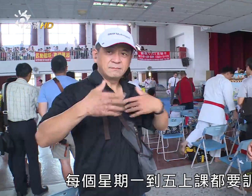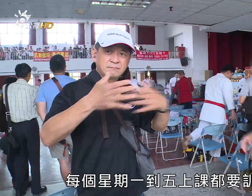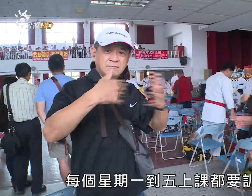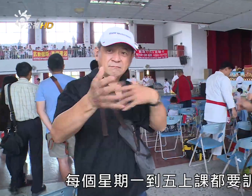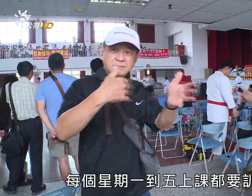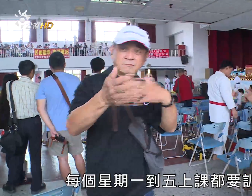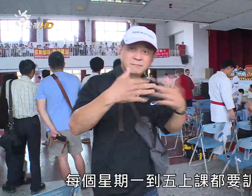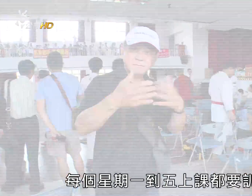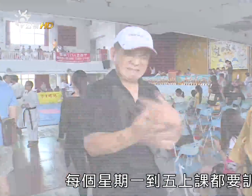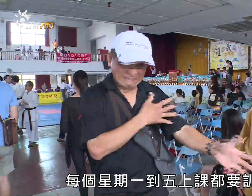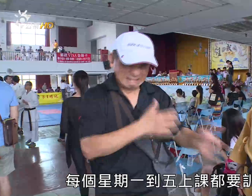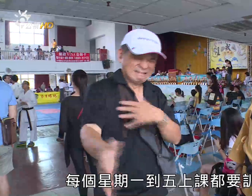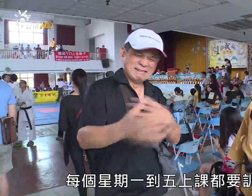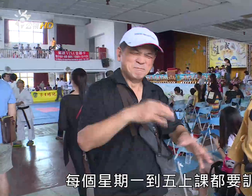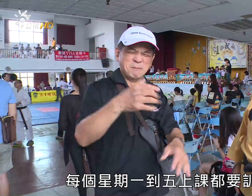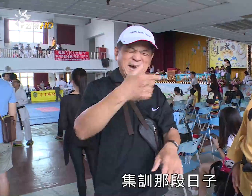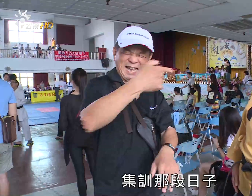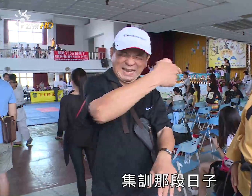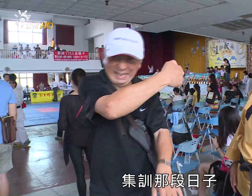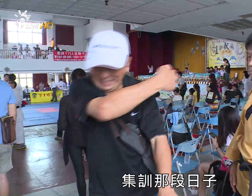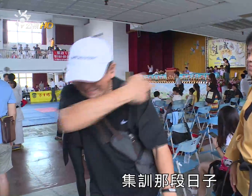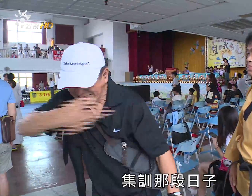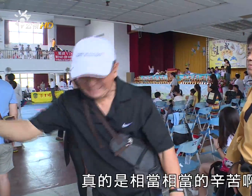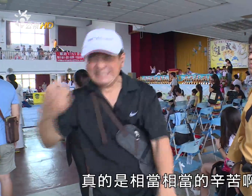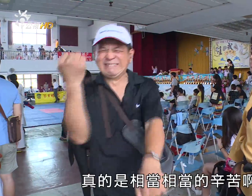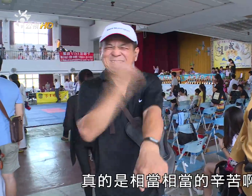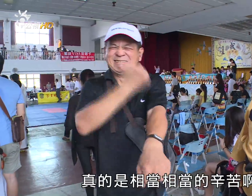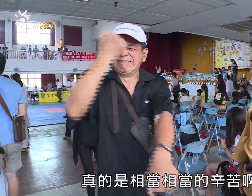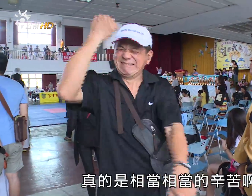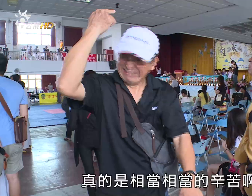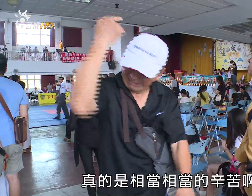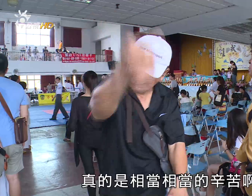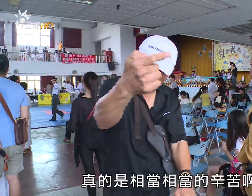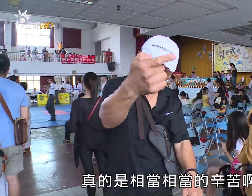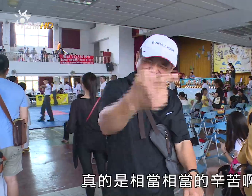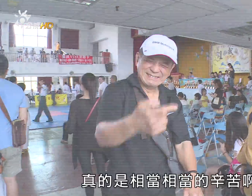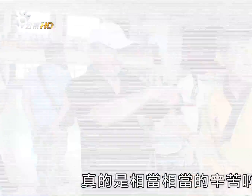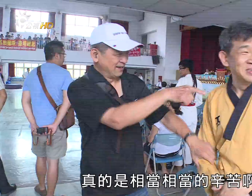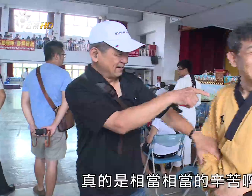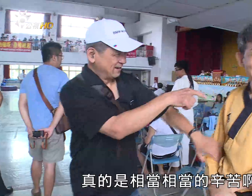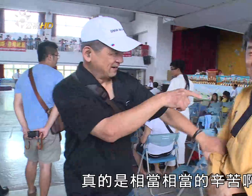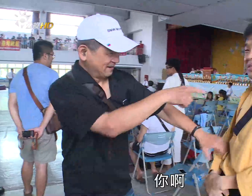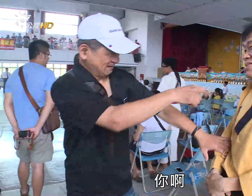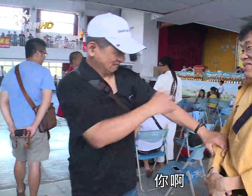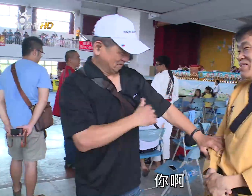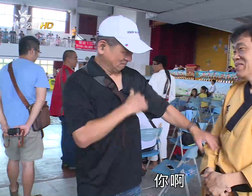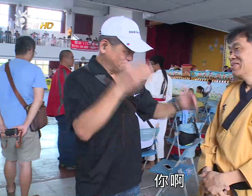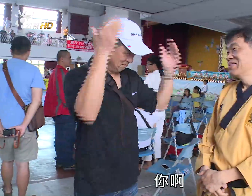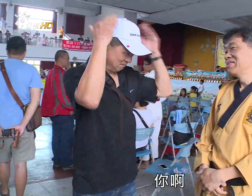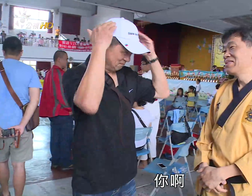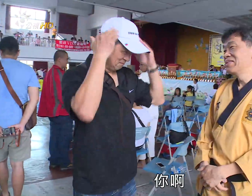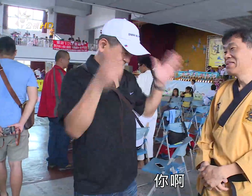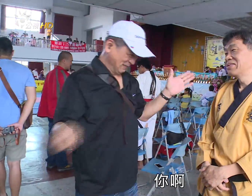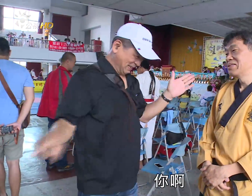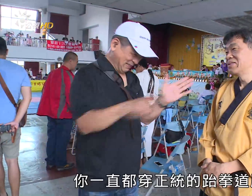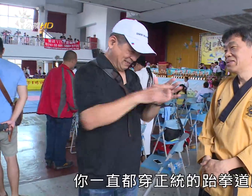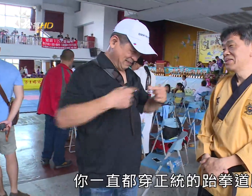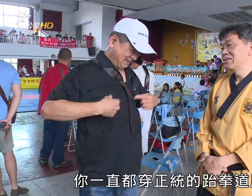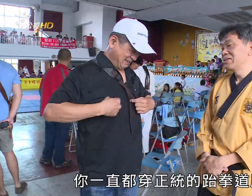上课都要训练，集训那段日子啊，真的是相当的辛苦啊。你呀、你呢一直